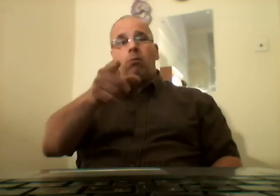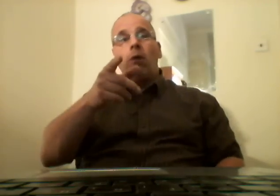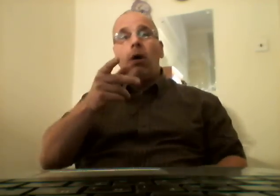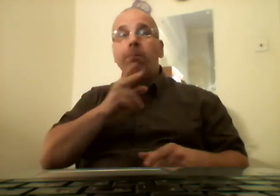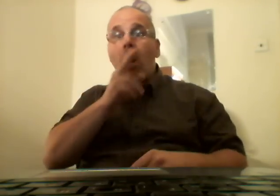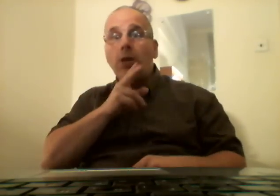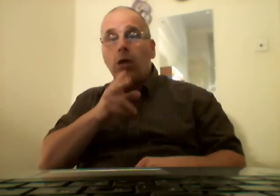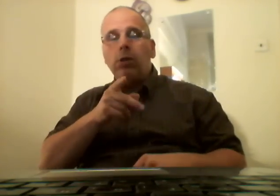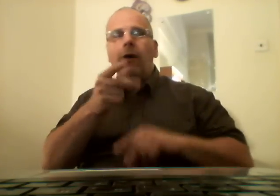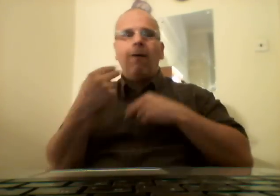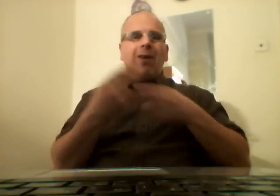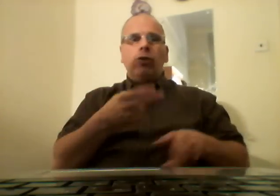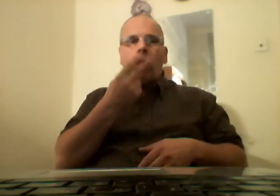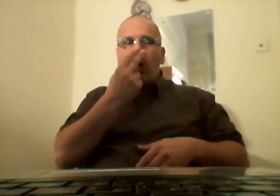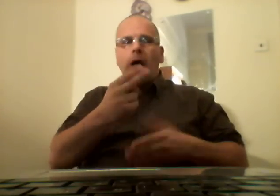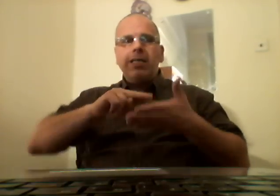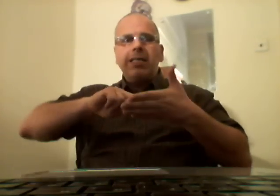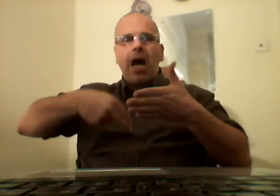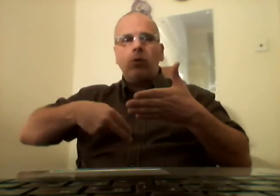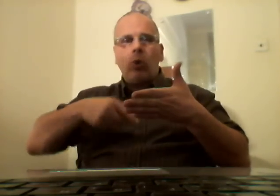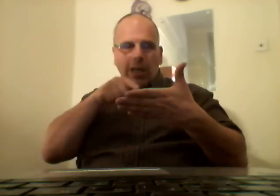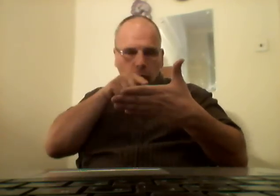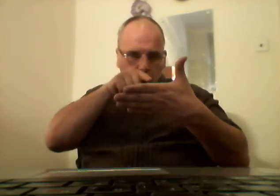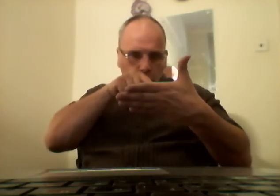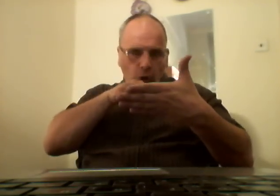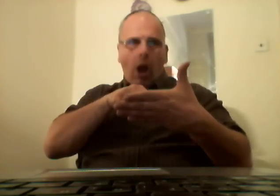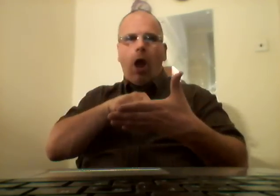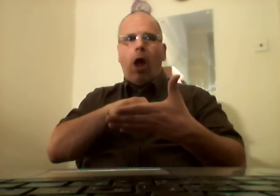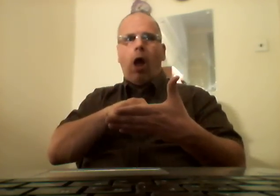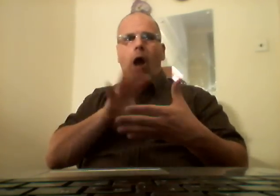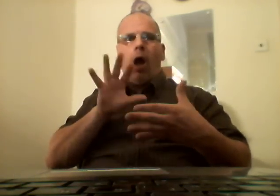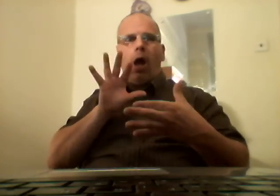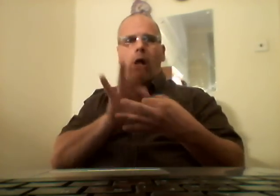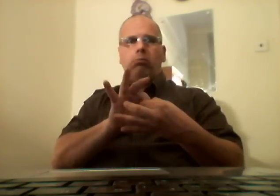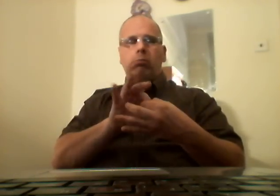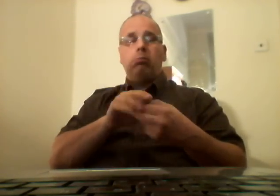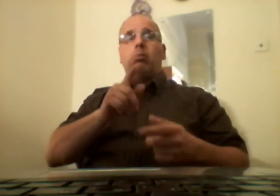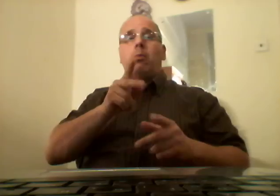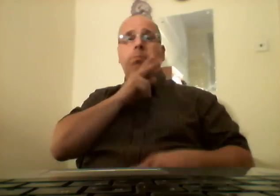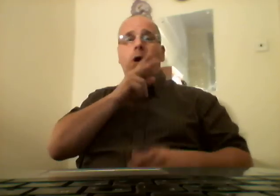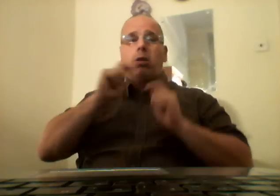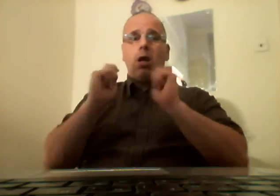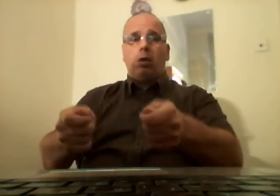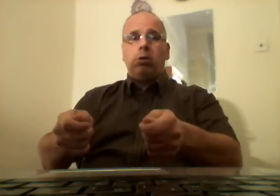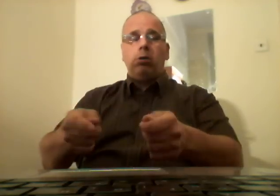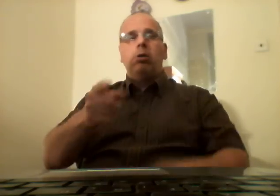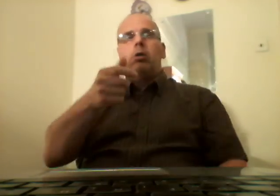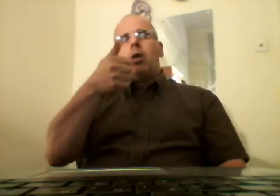úgy összeadották kísérni, kis térben megállni, és fel azt kapnák valamiból. De annyira kis helyes volt,